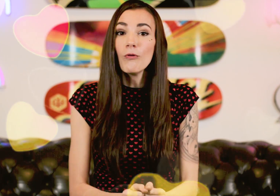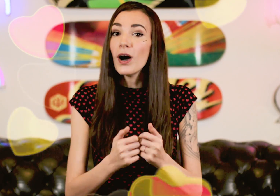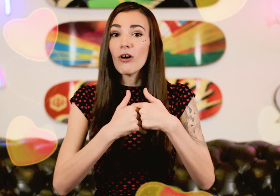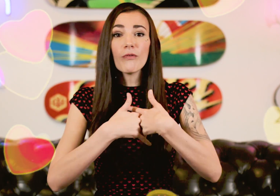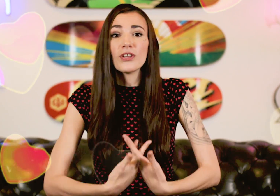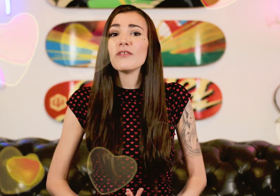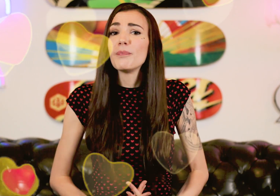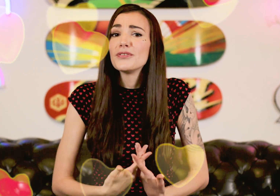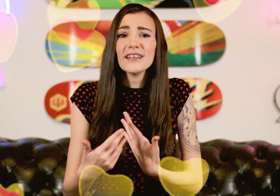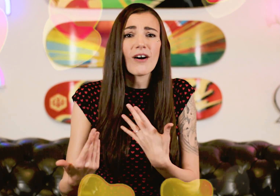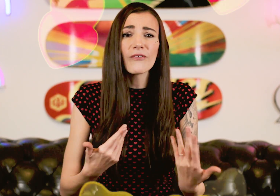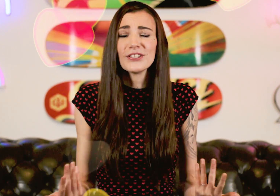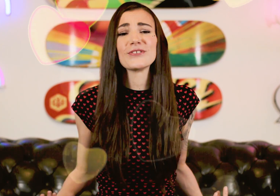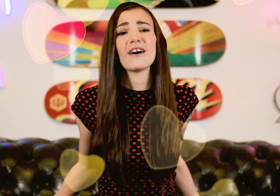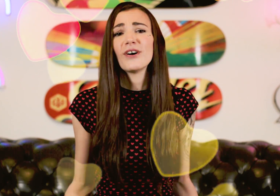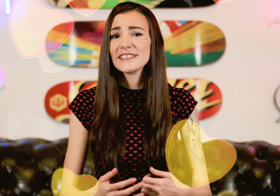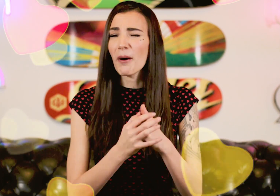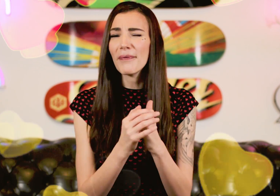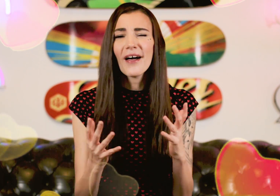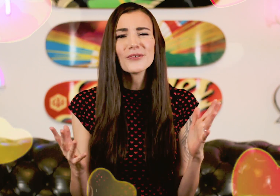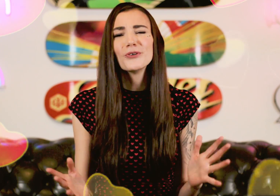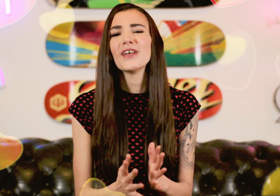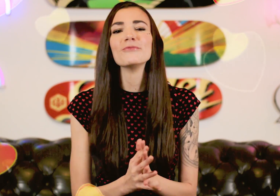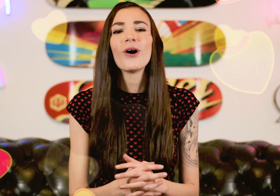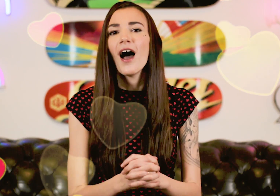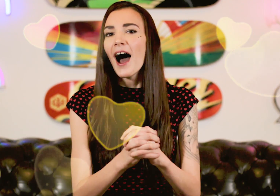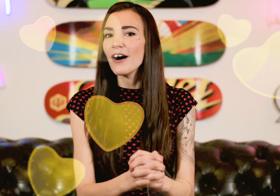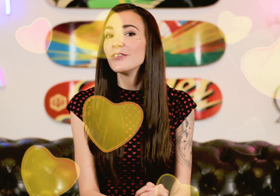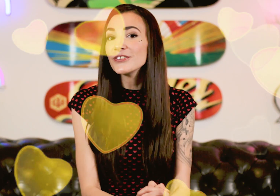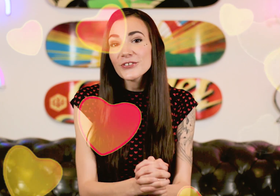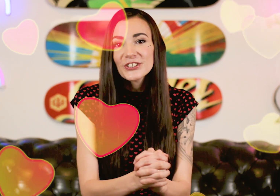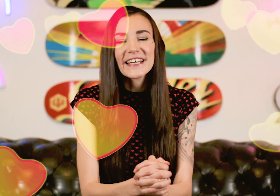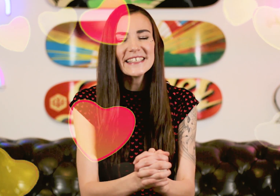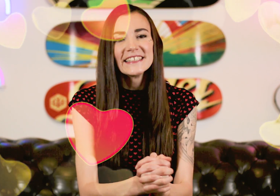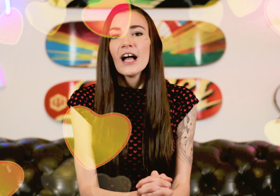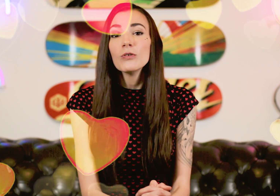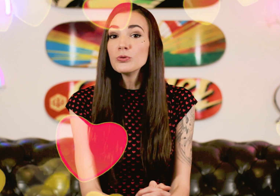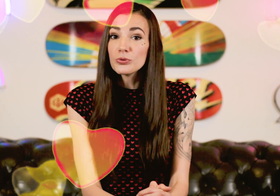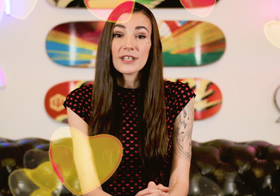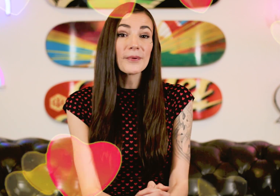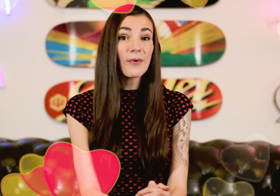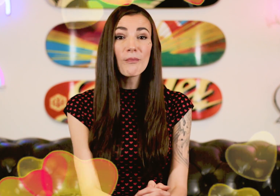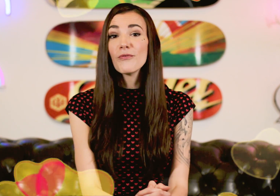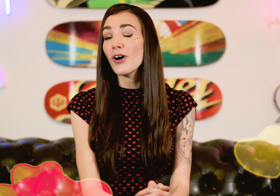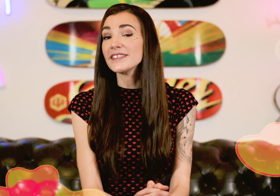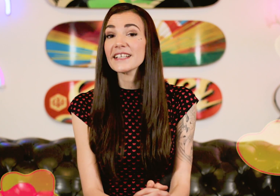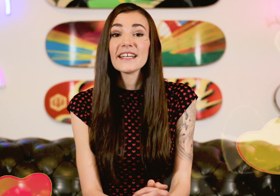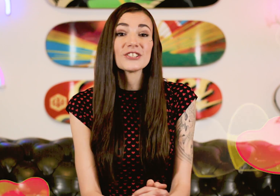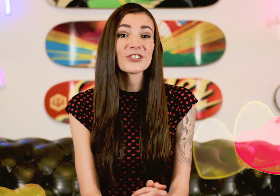Ou alors vous avez peut-être envie de savoir dire plein de mots d'amour à votre chéri, ou tout simplement pouvoir dire et échanger